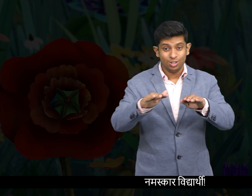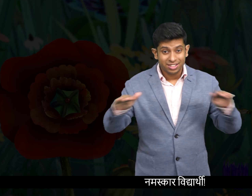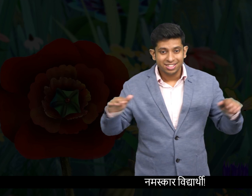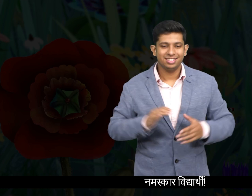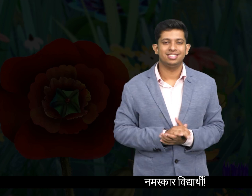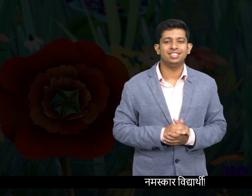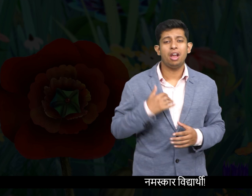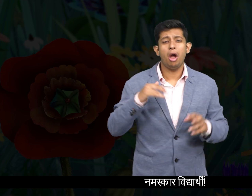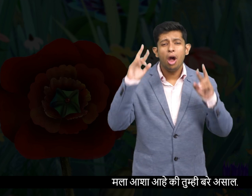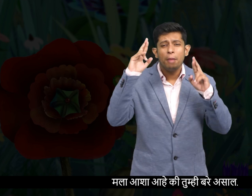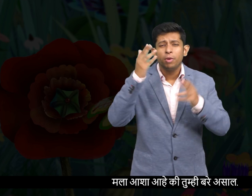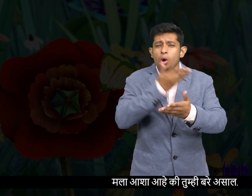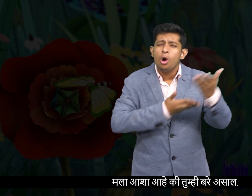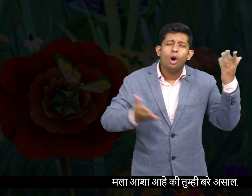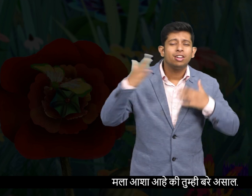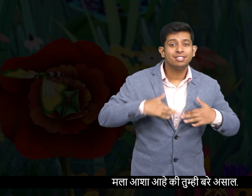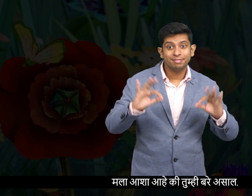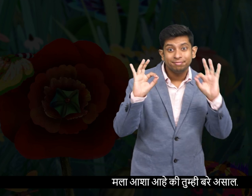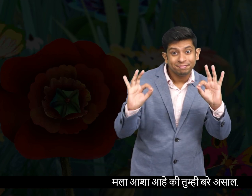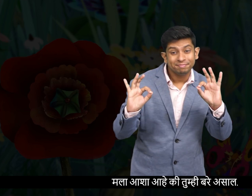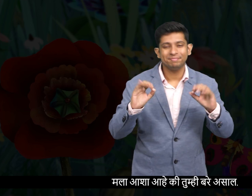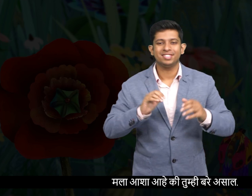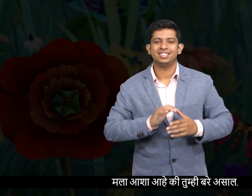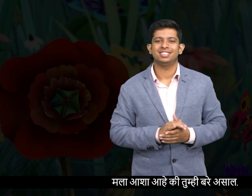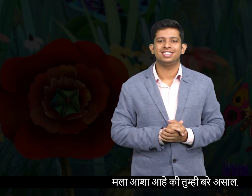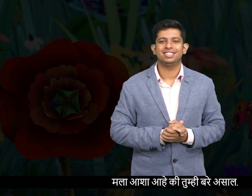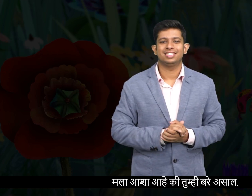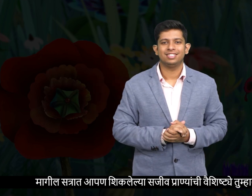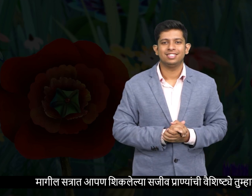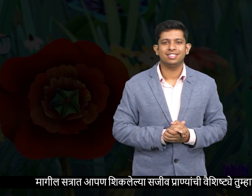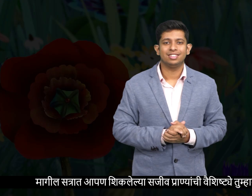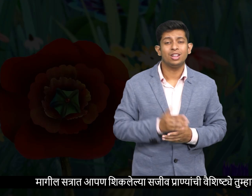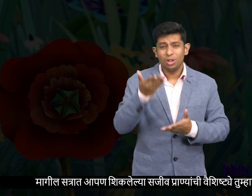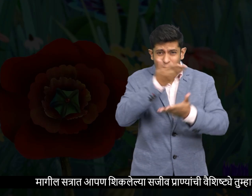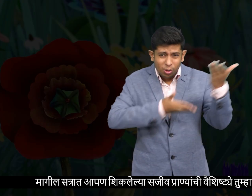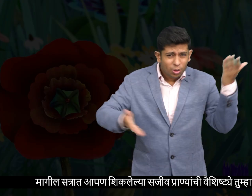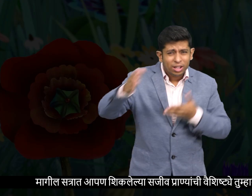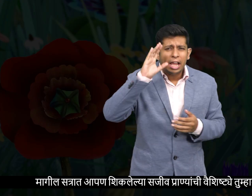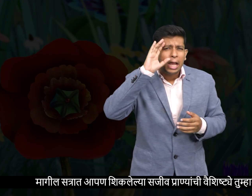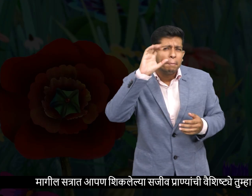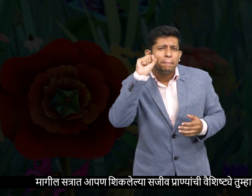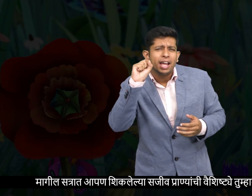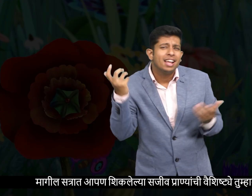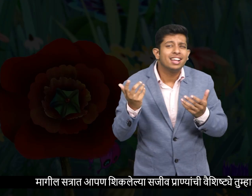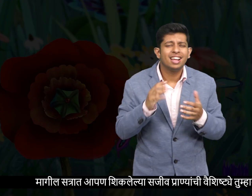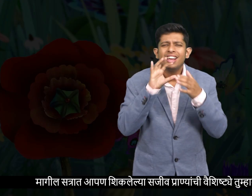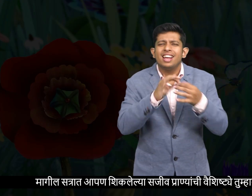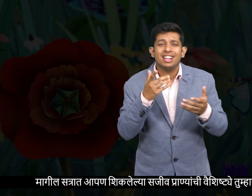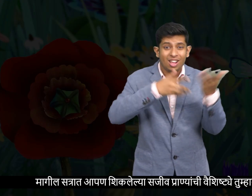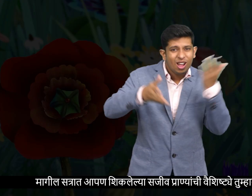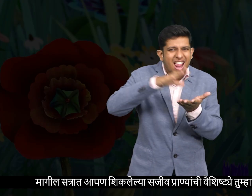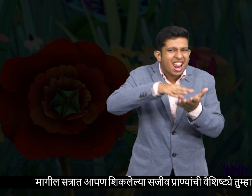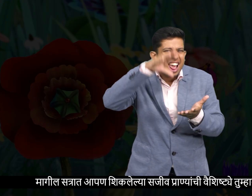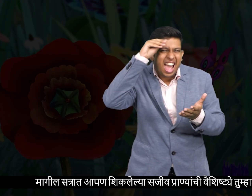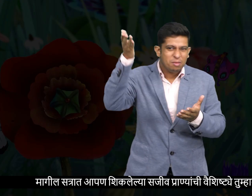नमस्कार विद्यार्थी, मला आशा आहे की तुम्ही बरे असाल. मागील सत्रात आपण शिकलेल्या सजीव प्राण्यांची